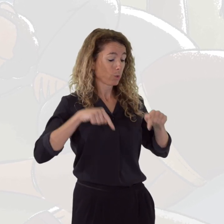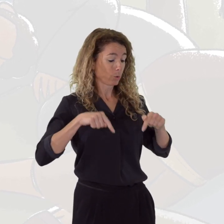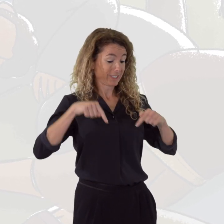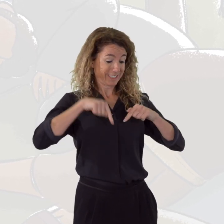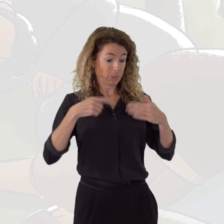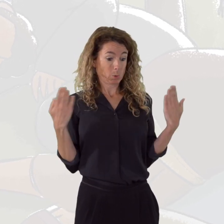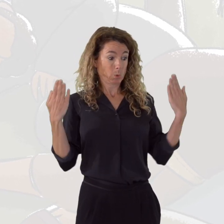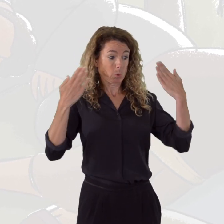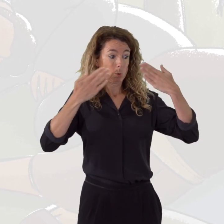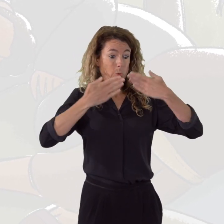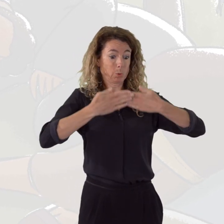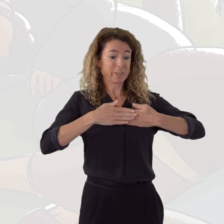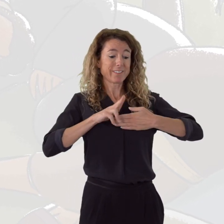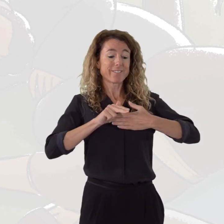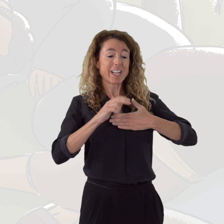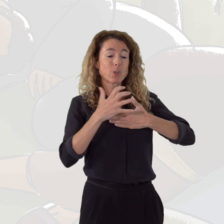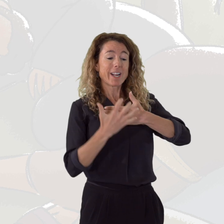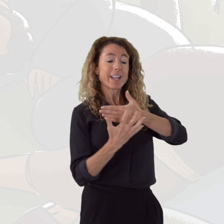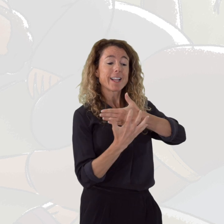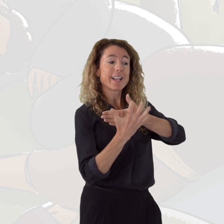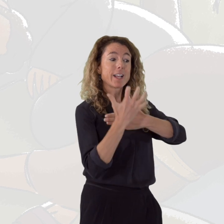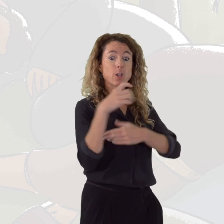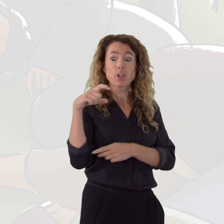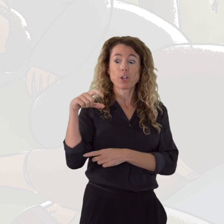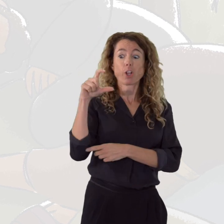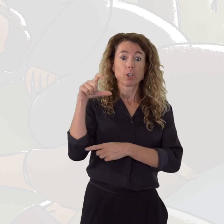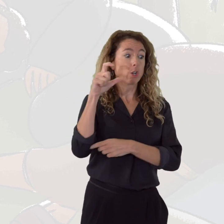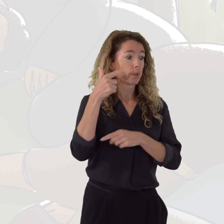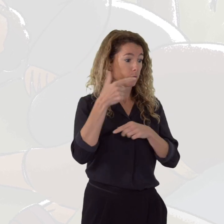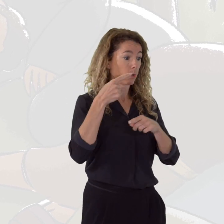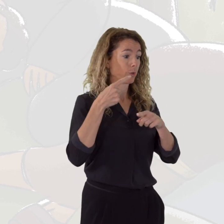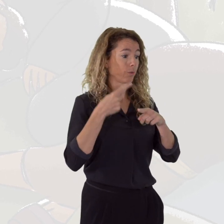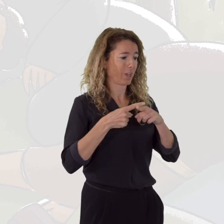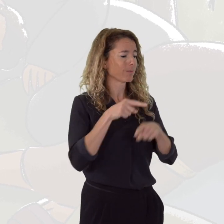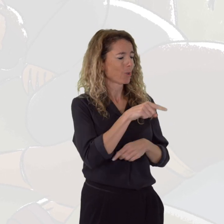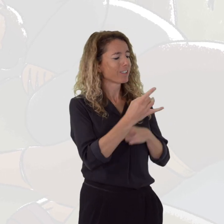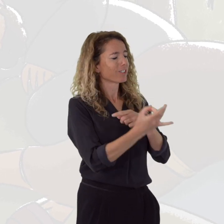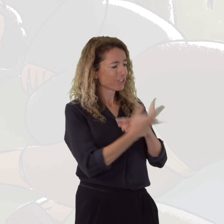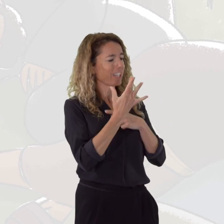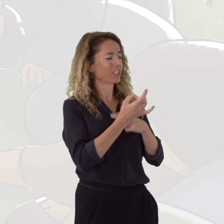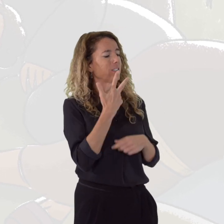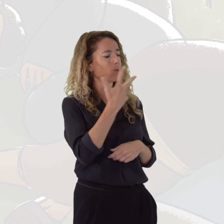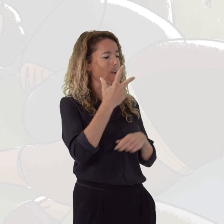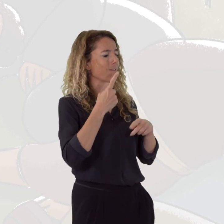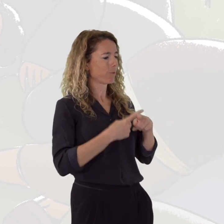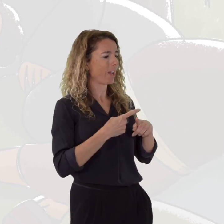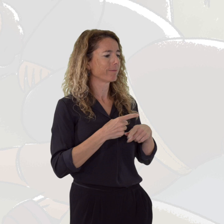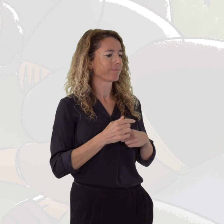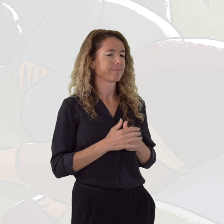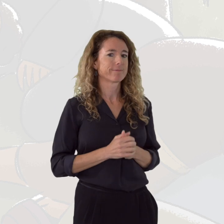c'est la vérité. Aujourd'hui, cette nuit même, avant que le coq chante 2 fois, toi, tu diras 3 fois que